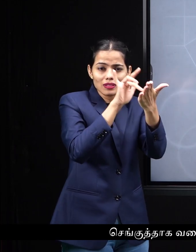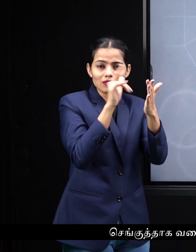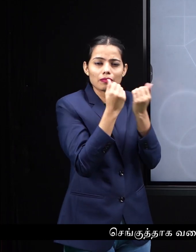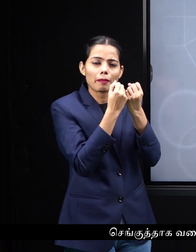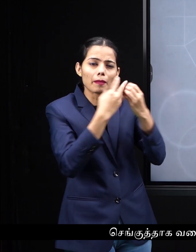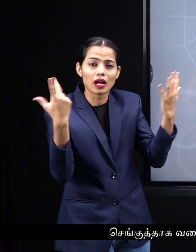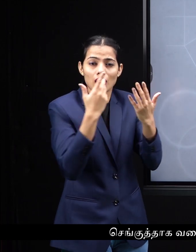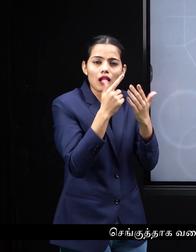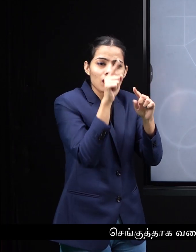பிரிக்கிறது.